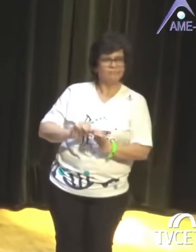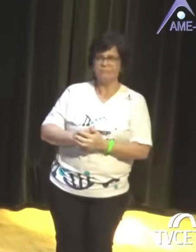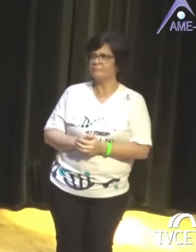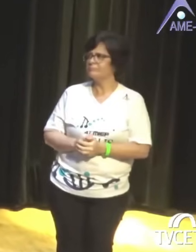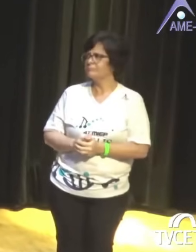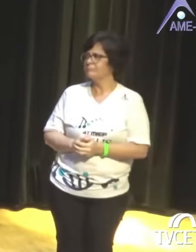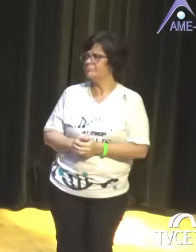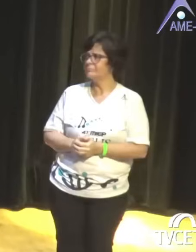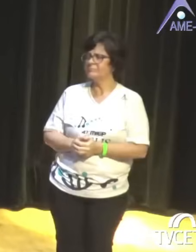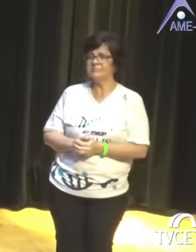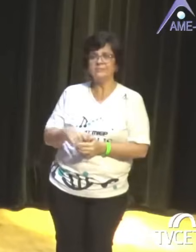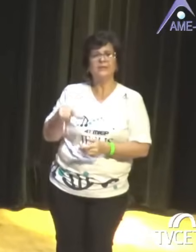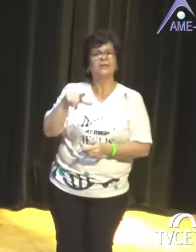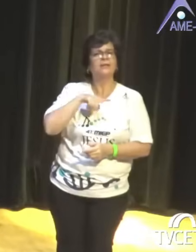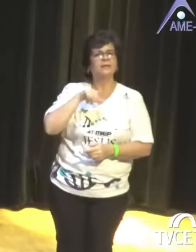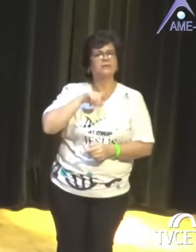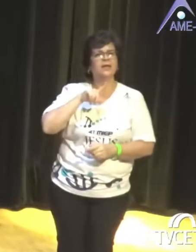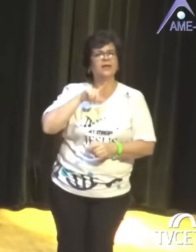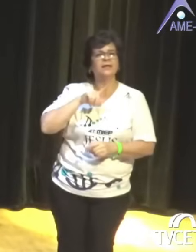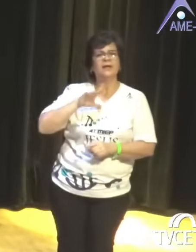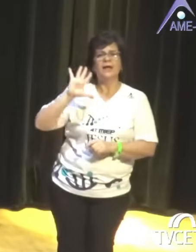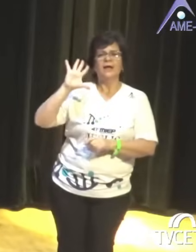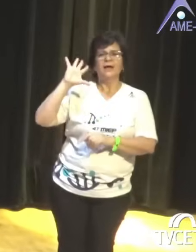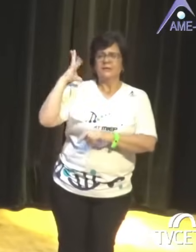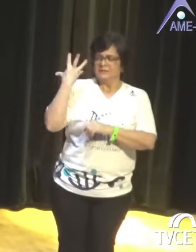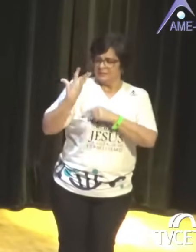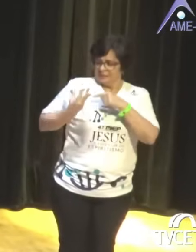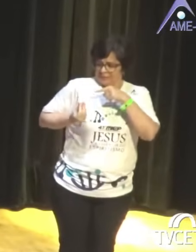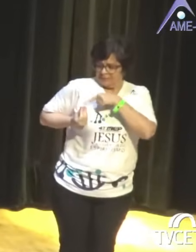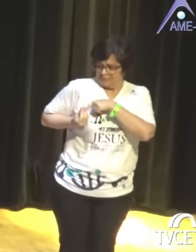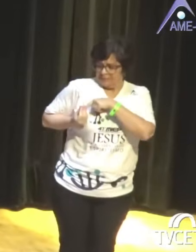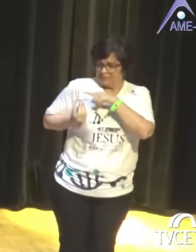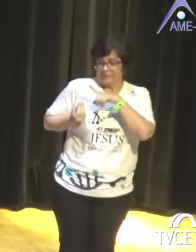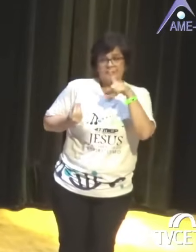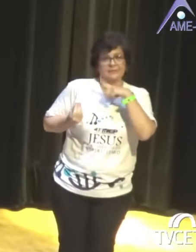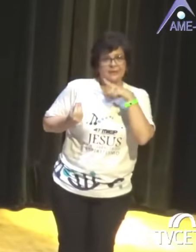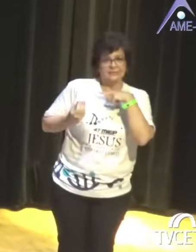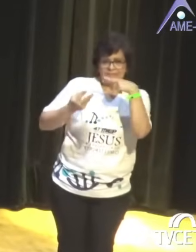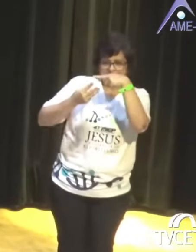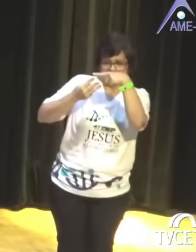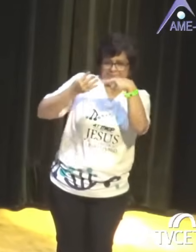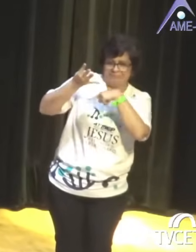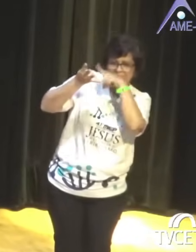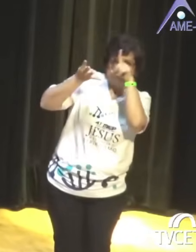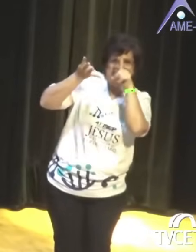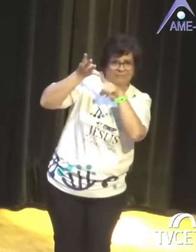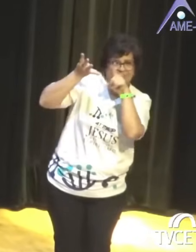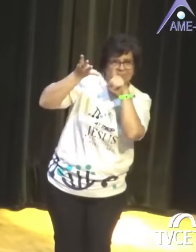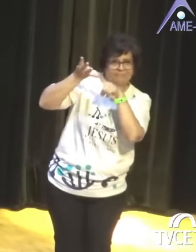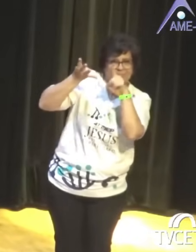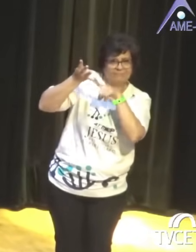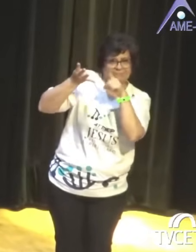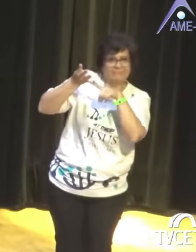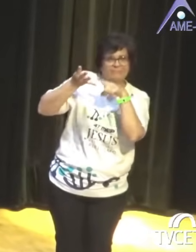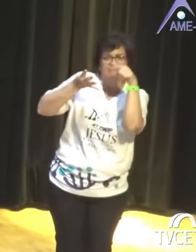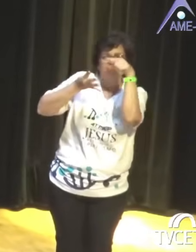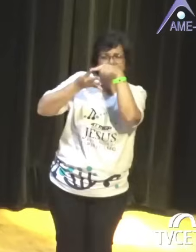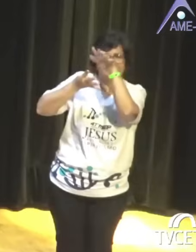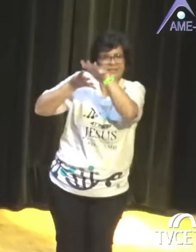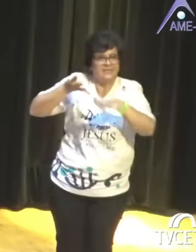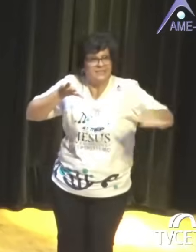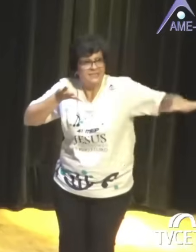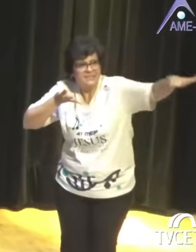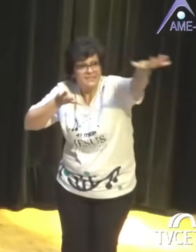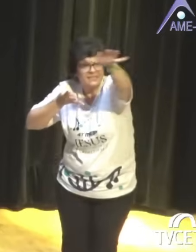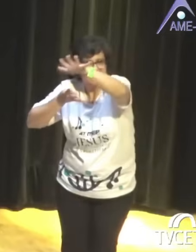coordenador então o espiritismo vem com o quarto elemento porque ele trabalhou a nossa noção de